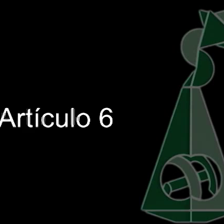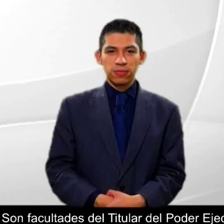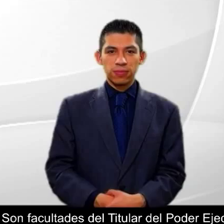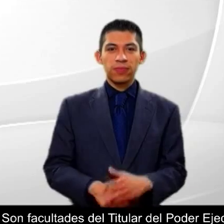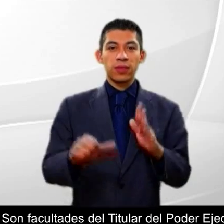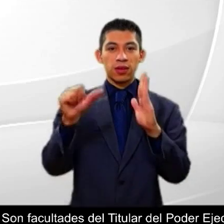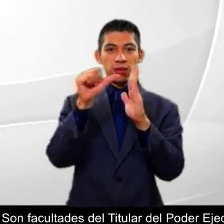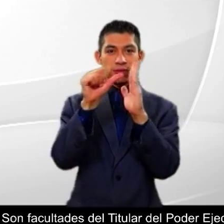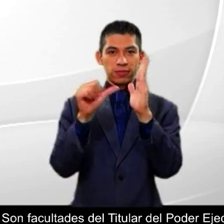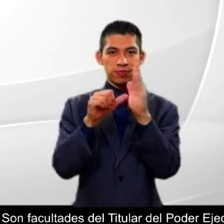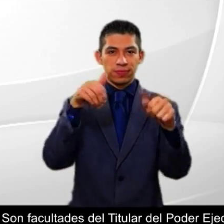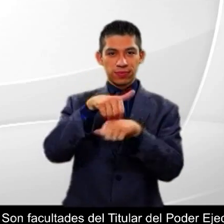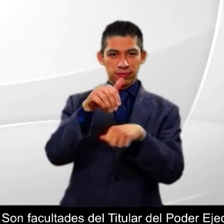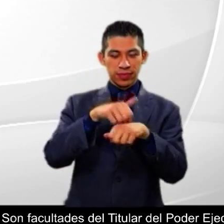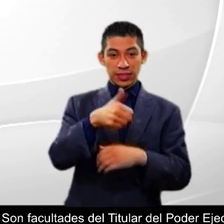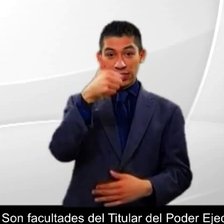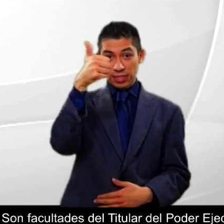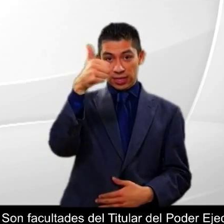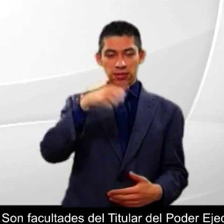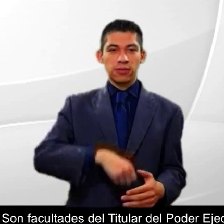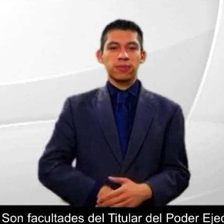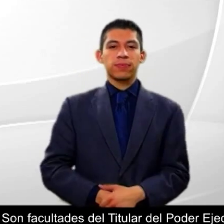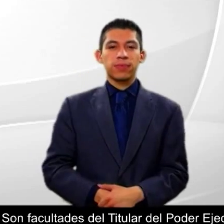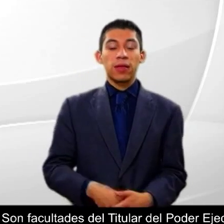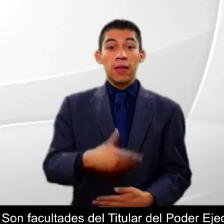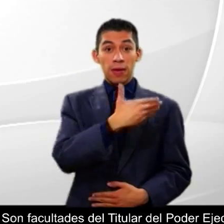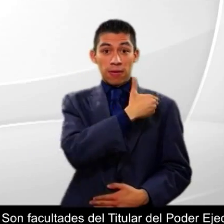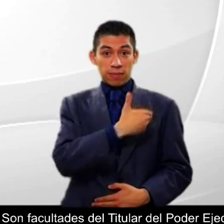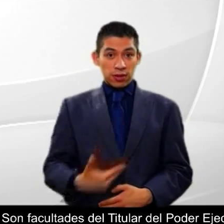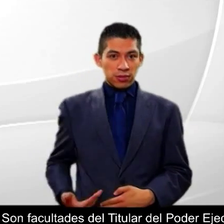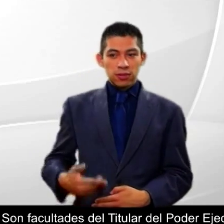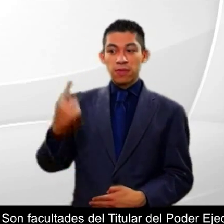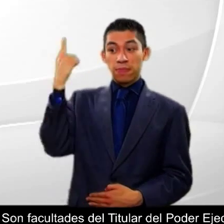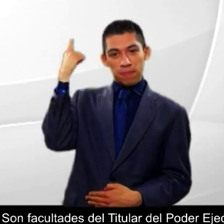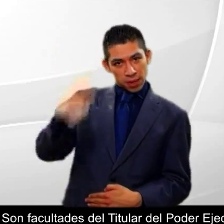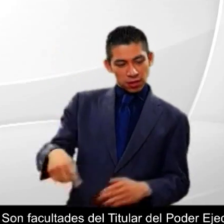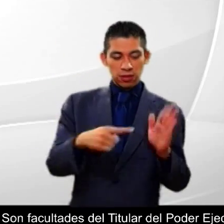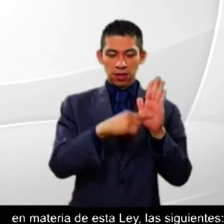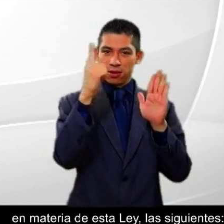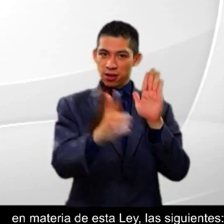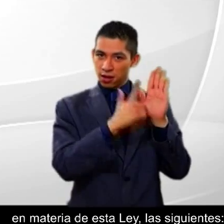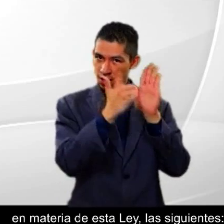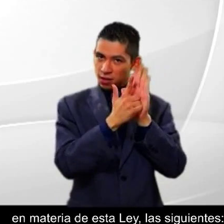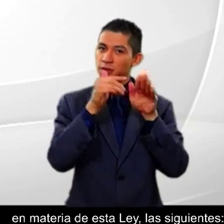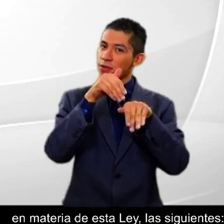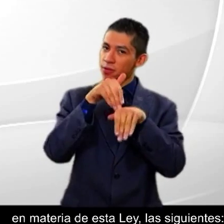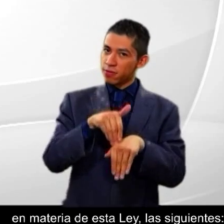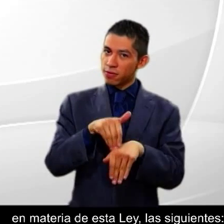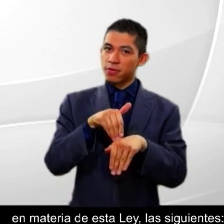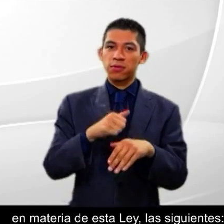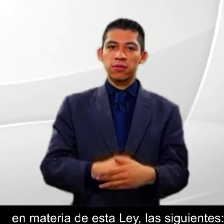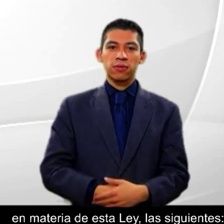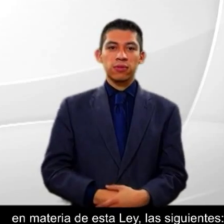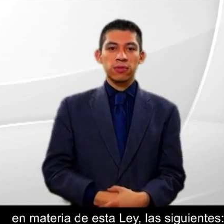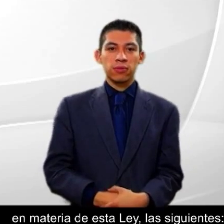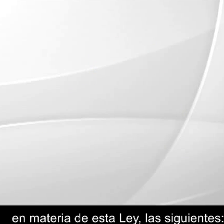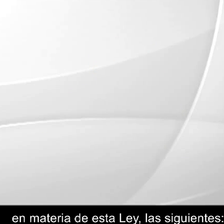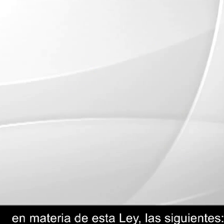Artículo 6 Son facultades del titular del Poder Ejecutivo Federal en materia de esta ley las siguientes